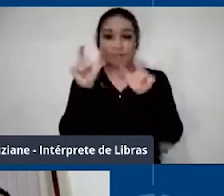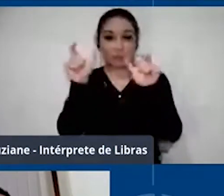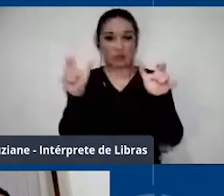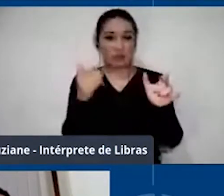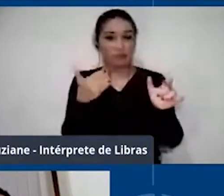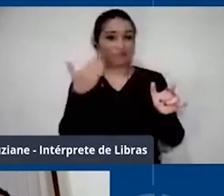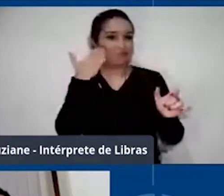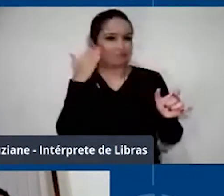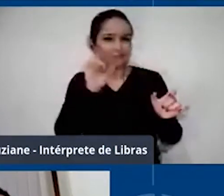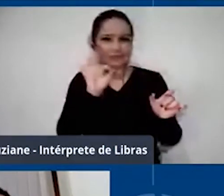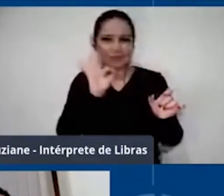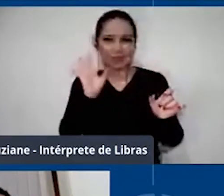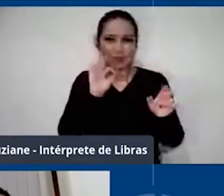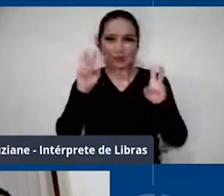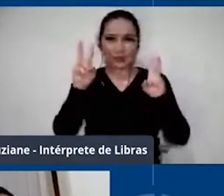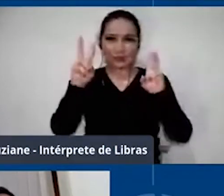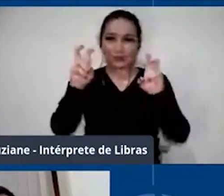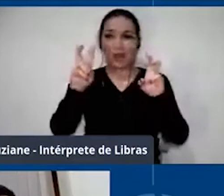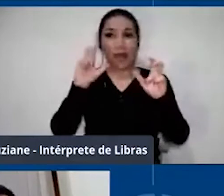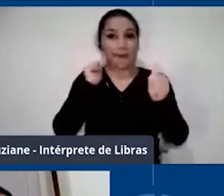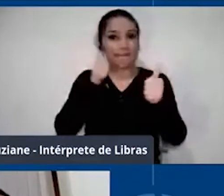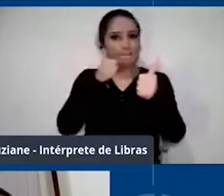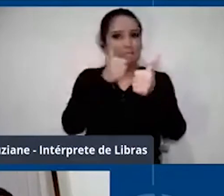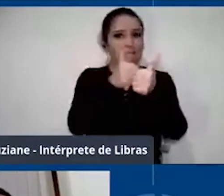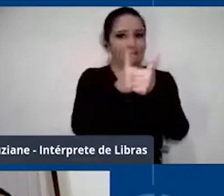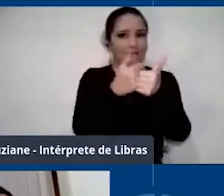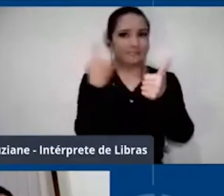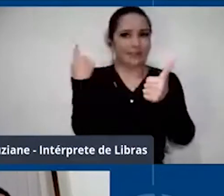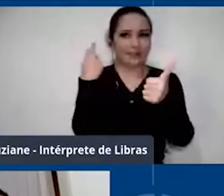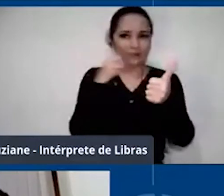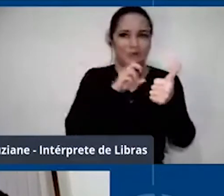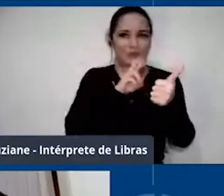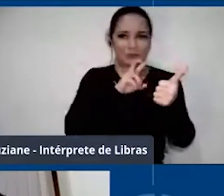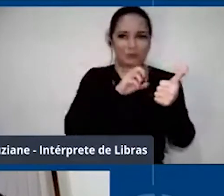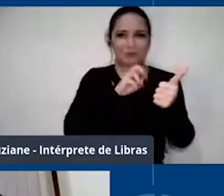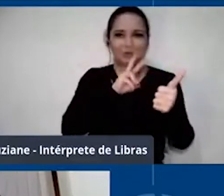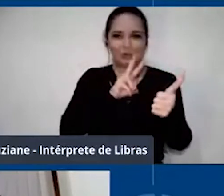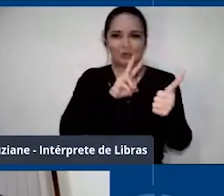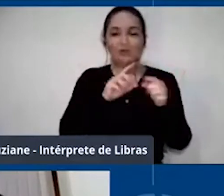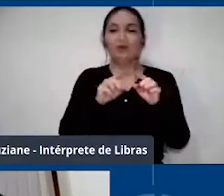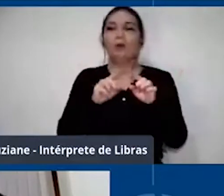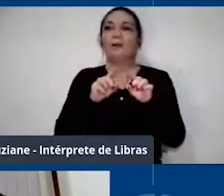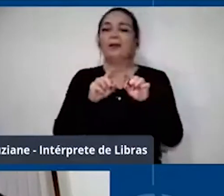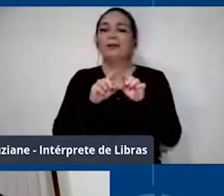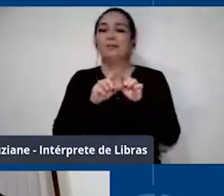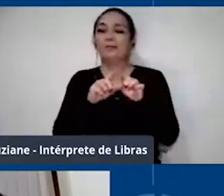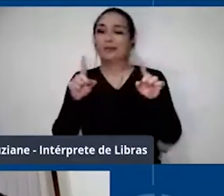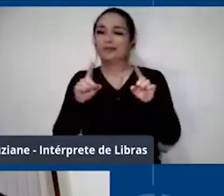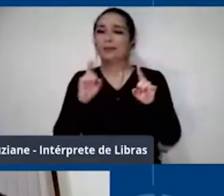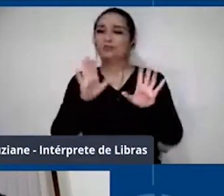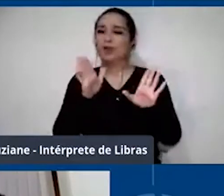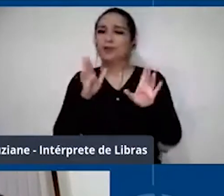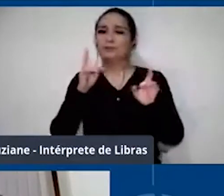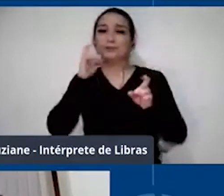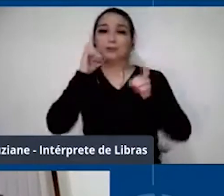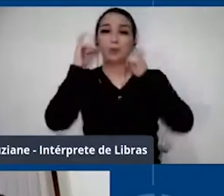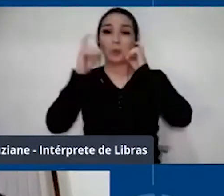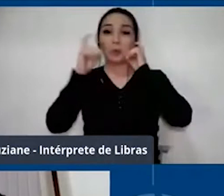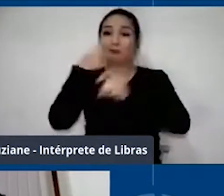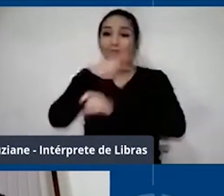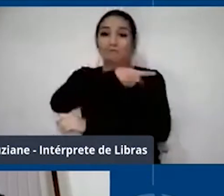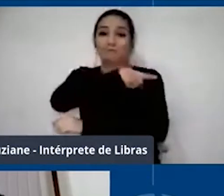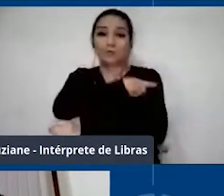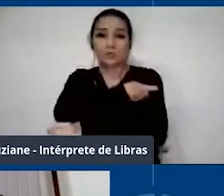porque 2022 está próximo para quem é candidato, mas para o eleitor está longe. Ele está mais preocupado com a vacina,